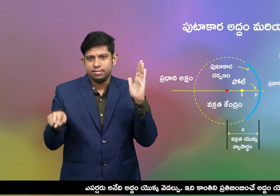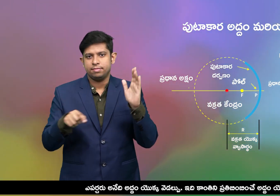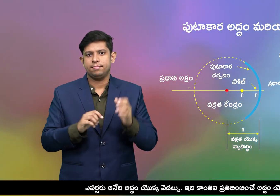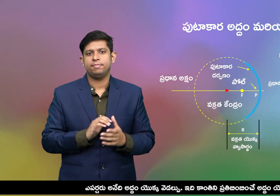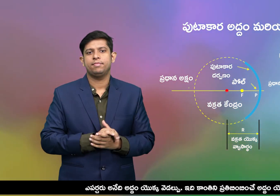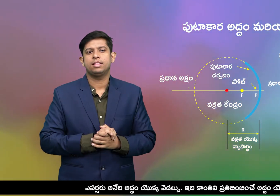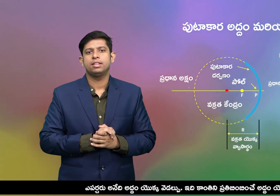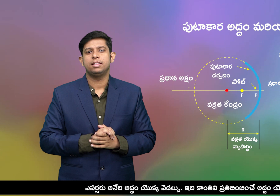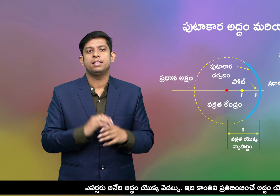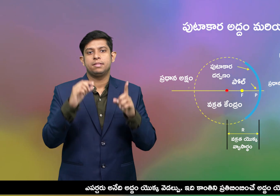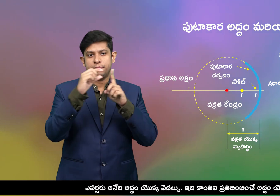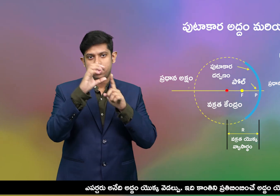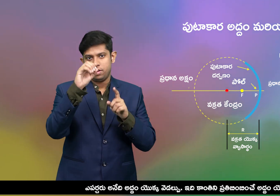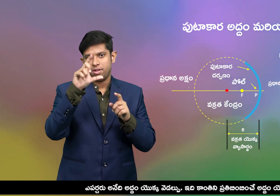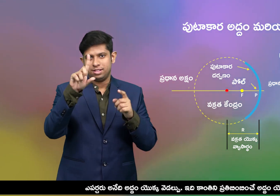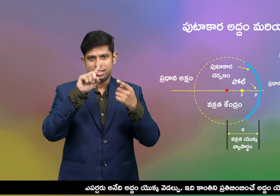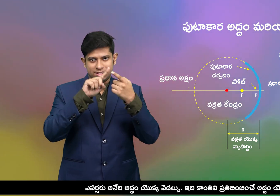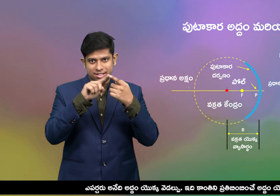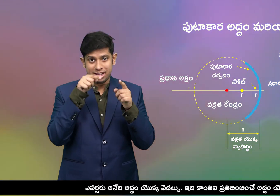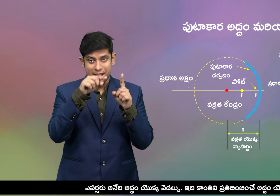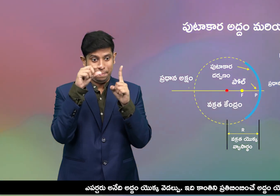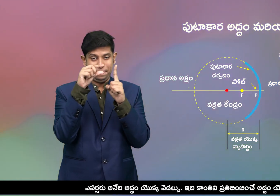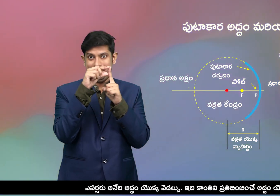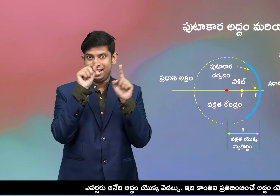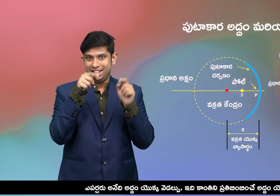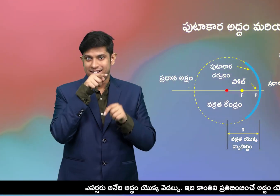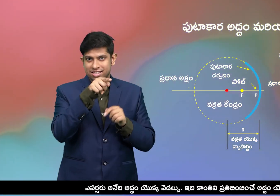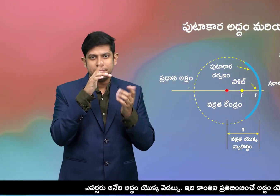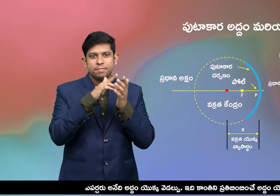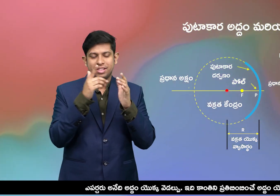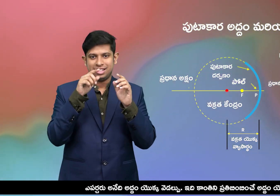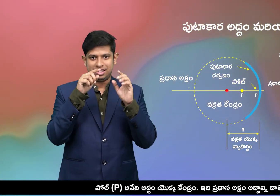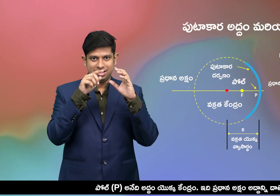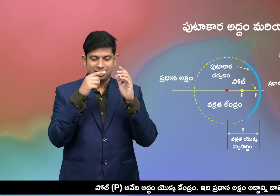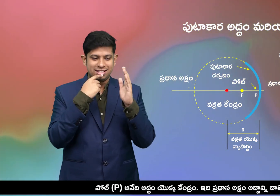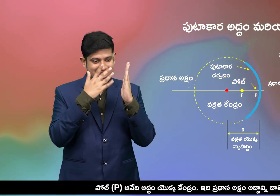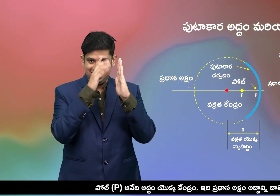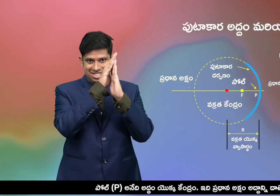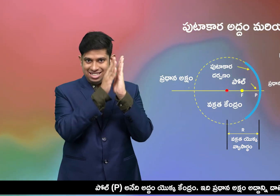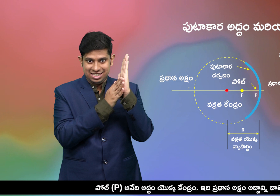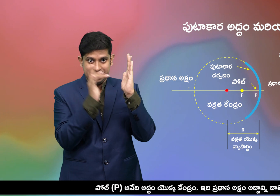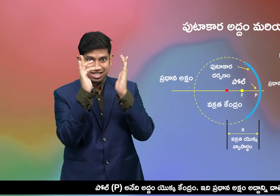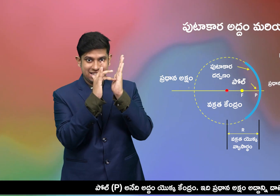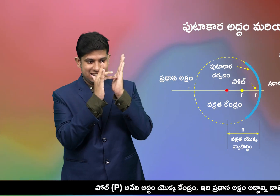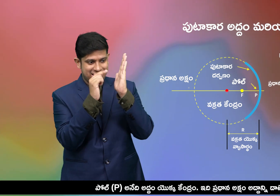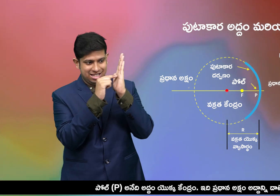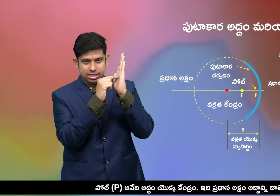యొక్క వెడల్పు. ఇది కాంతిని ప్రతిబింబించే అద్దం యొక్క భాగం. 2. పోల్ అనేది అద్దం